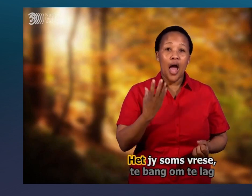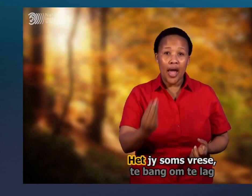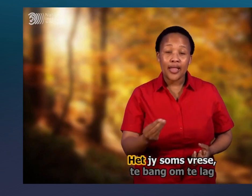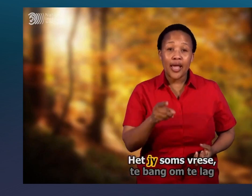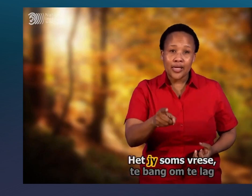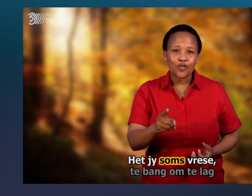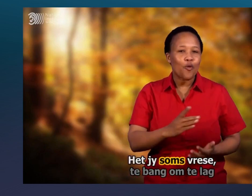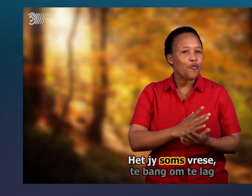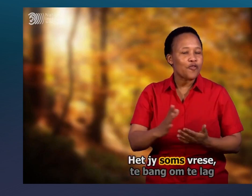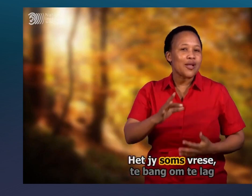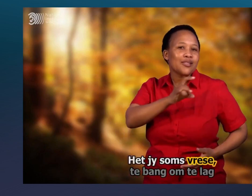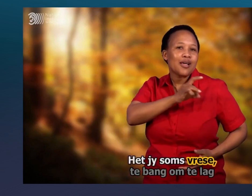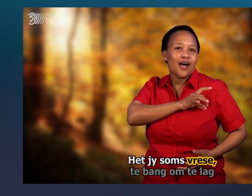Het jy soms vrese,